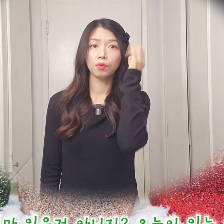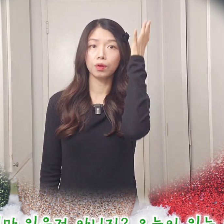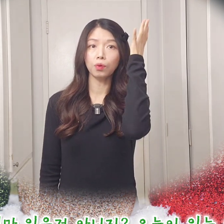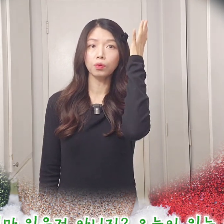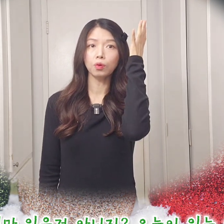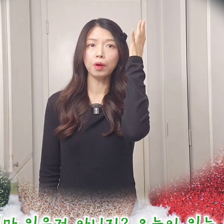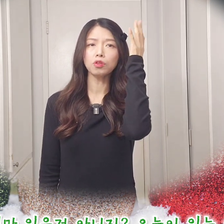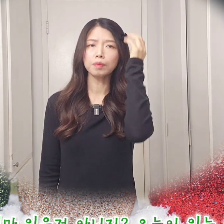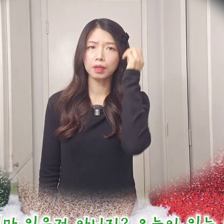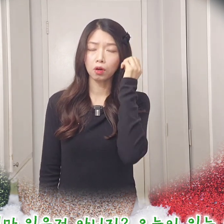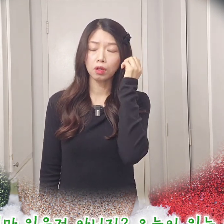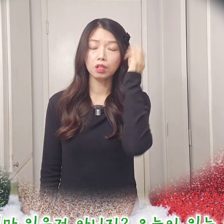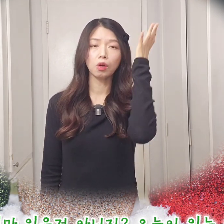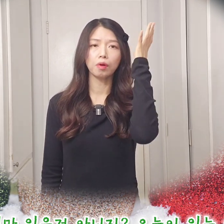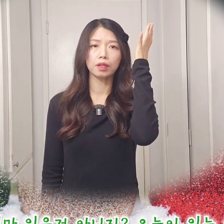위로 손 펴주시면 돼요. 잊어버리다,